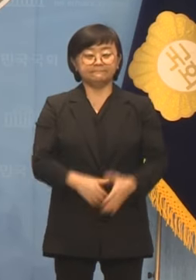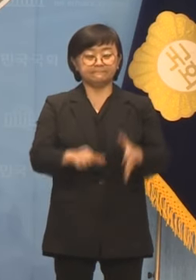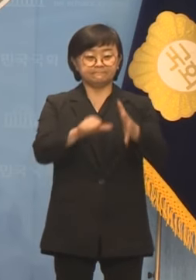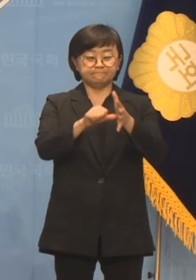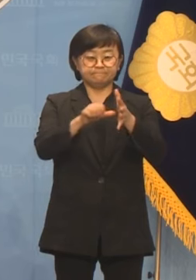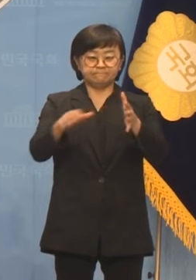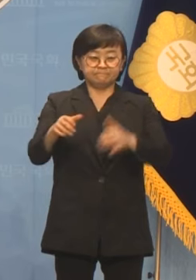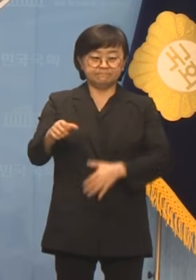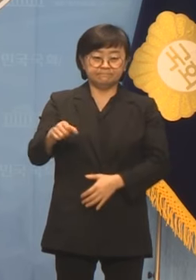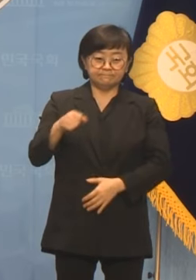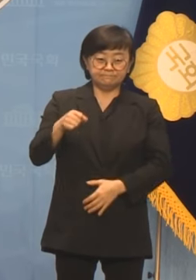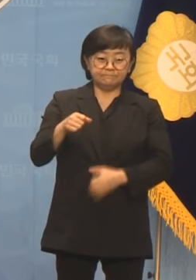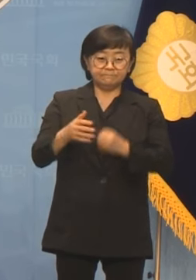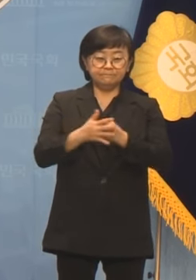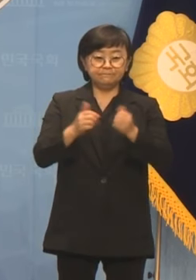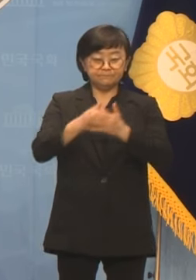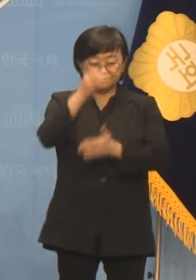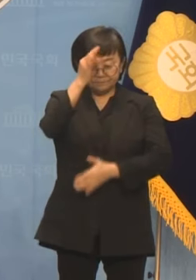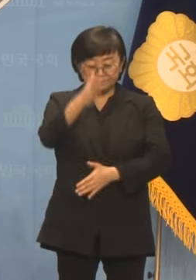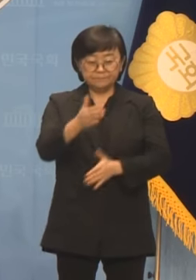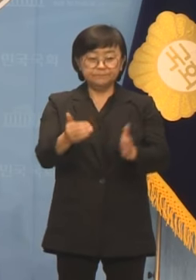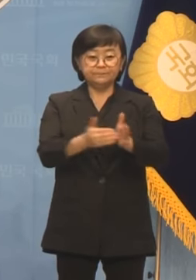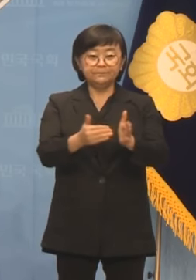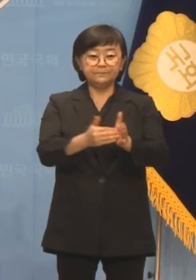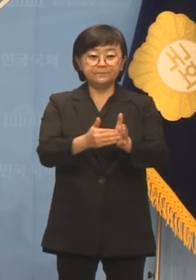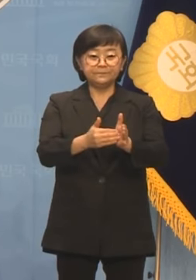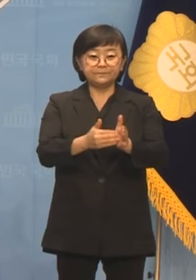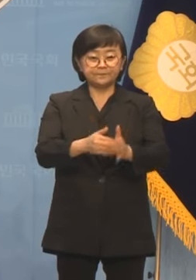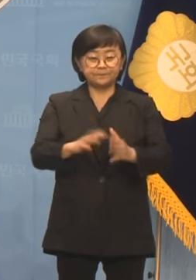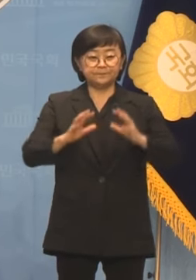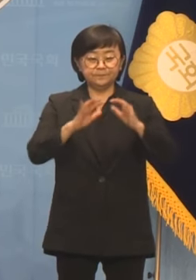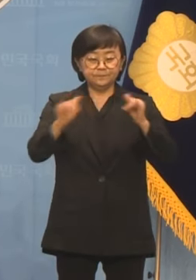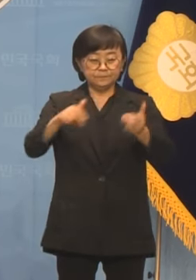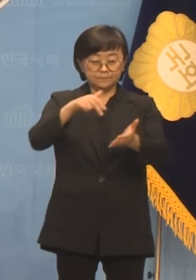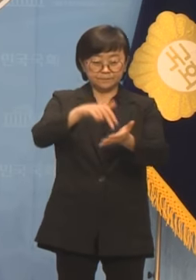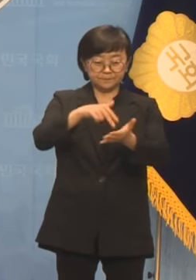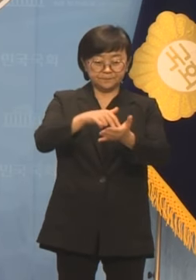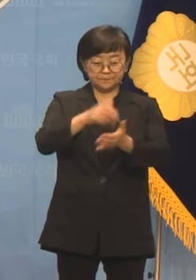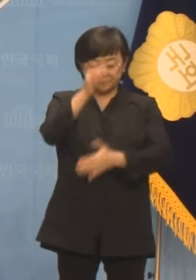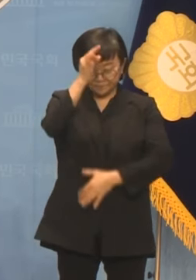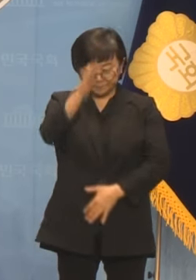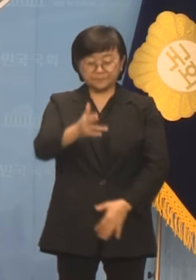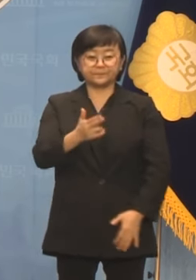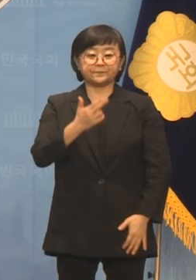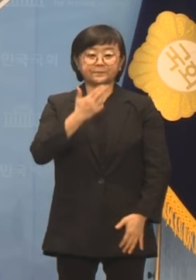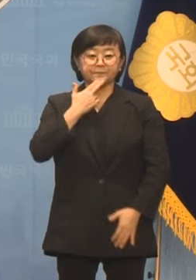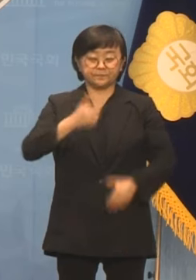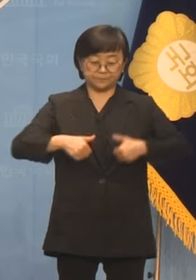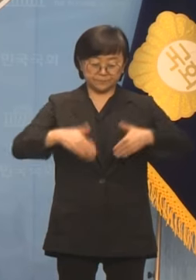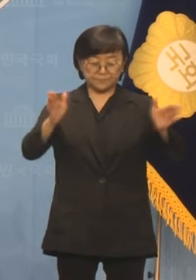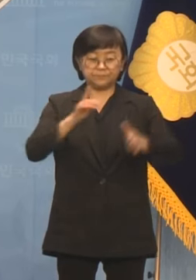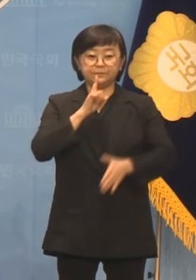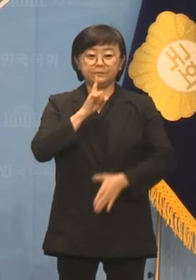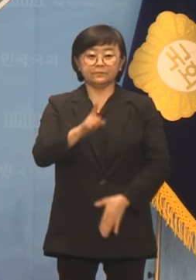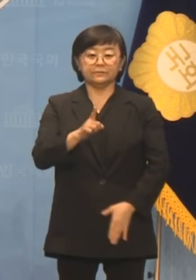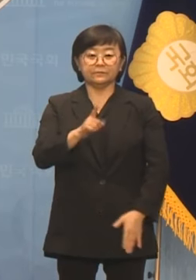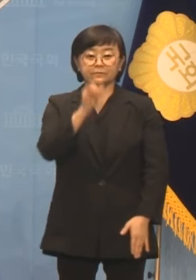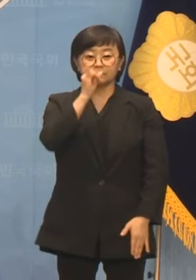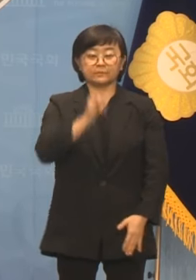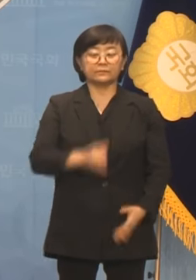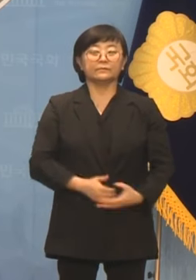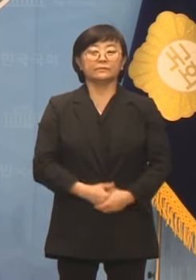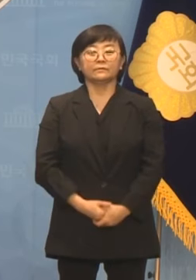명품백 수수 의혹도 사과만 하면 될 일, 심지어는 국민 앞에서 사과조차 할 필요 없는 일이라고 치부하고